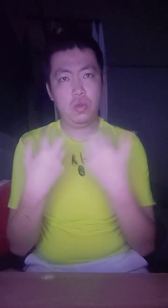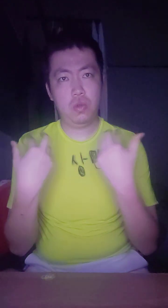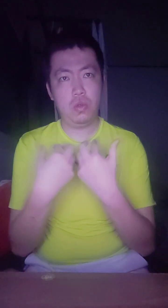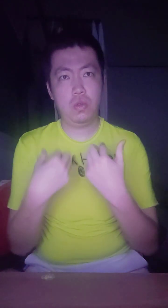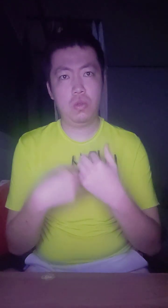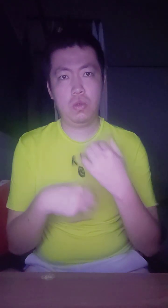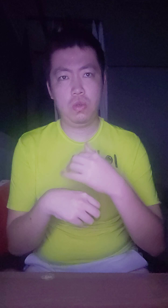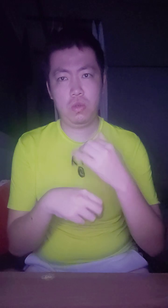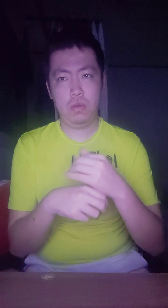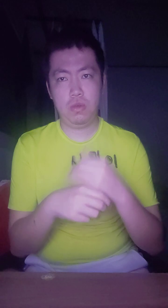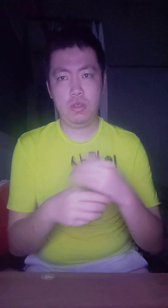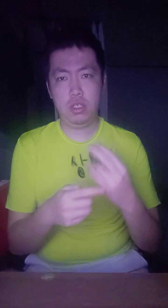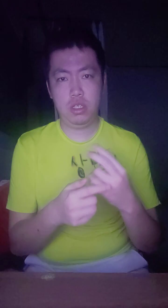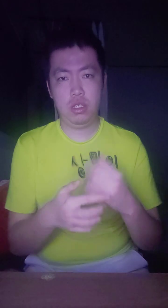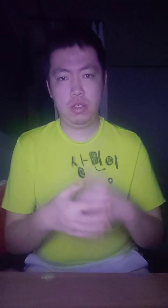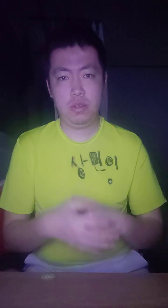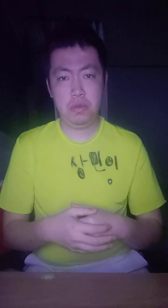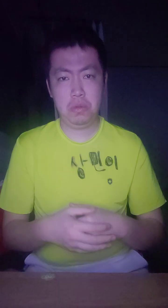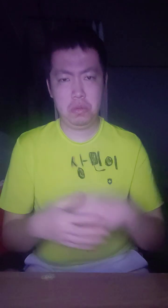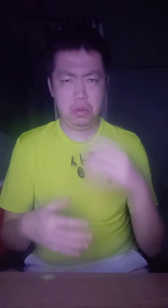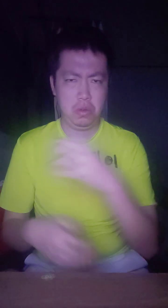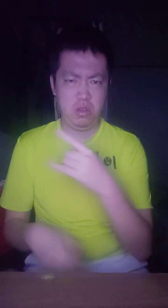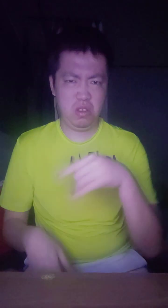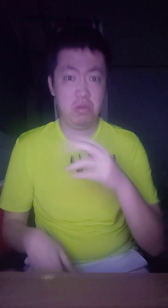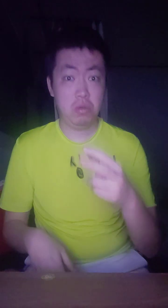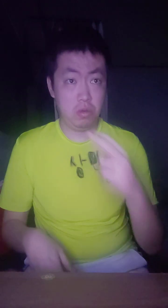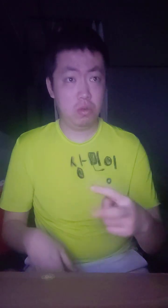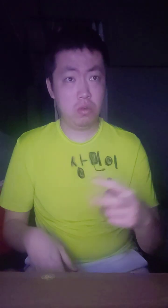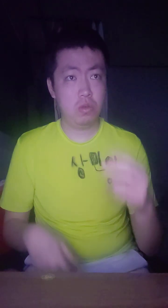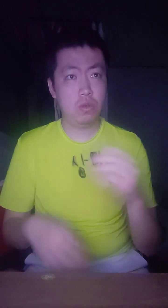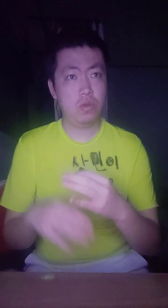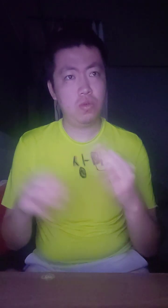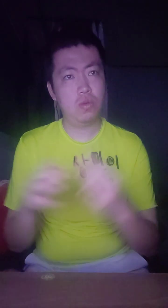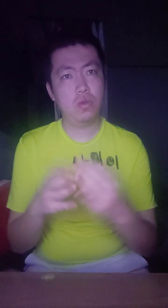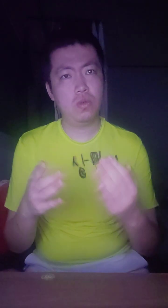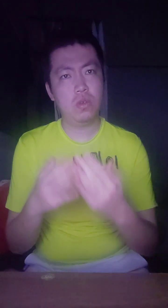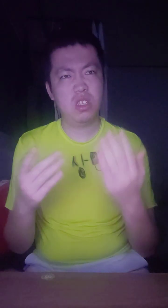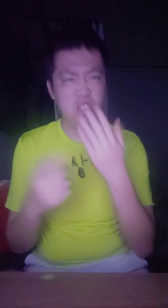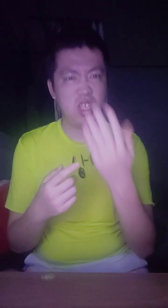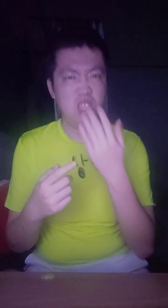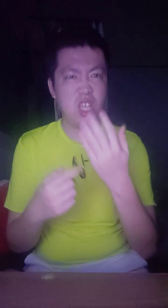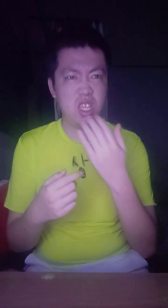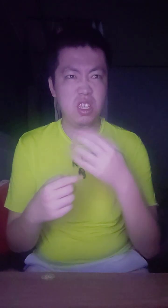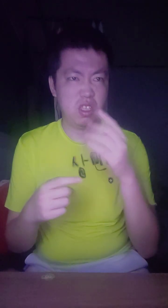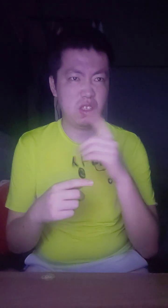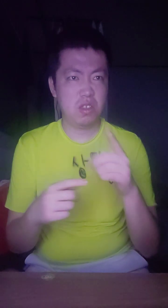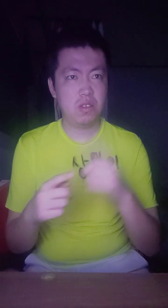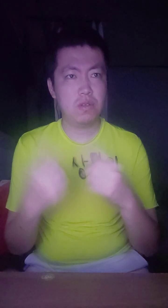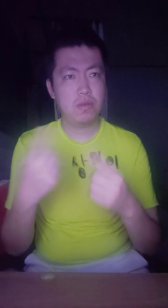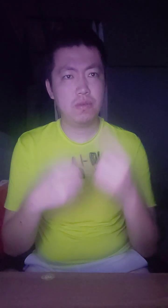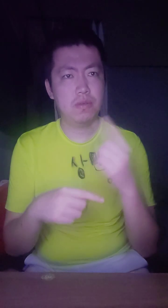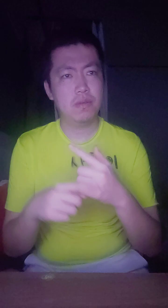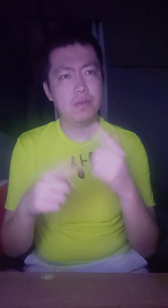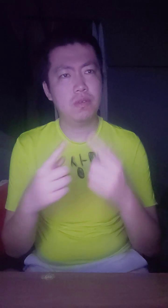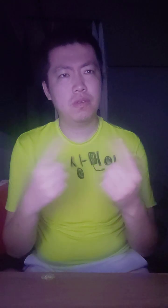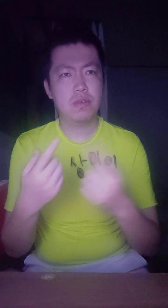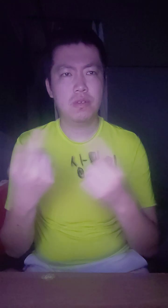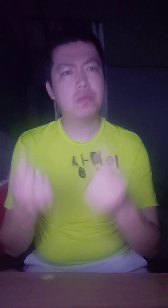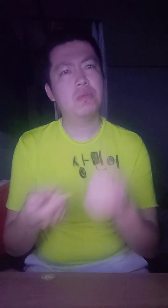선배 조모 씨. 유 씨는 조 씨에 대해선 왜 이렇게 날 못 잡아먹어서 안 달랐냐. 성기 좀 그만